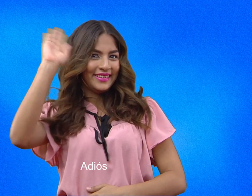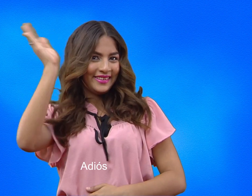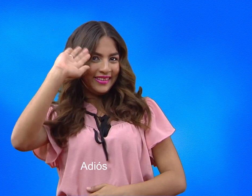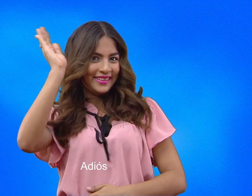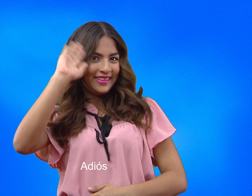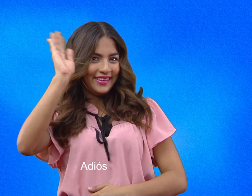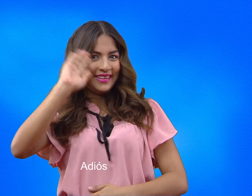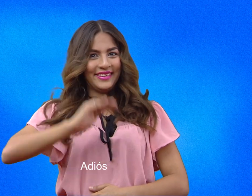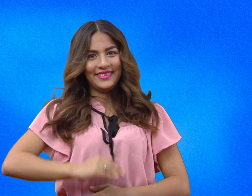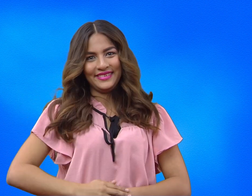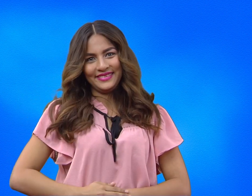Adiós.